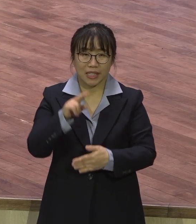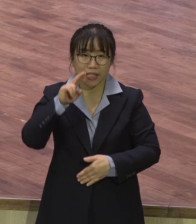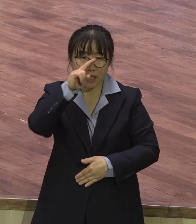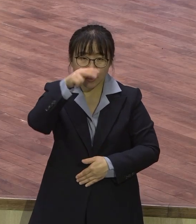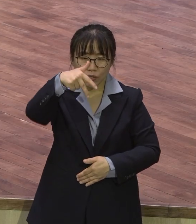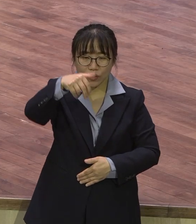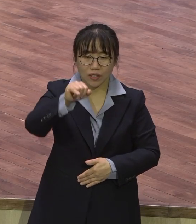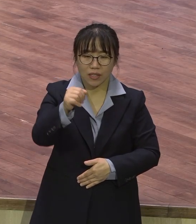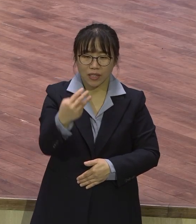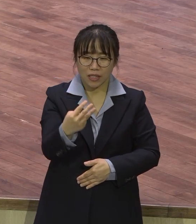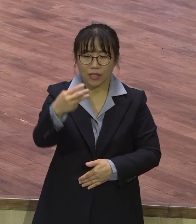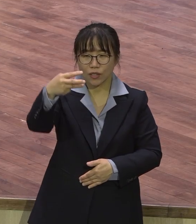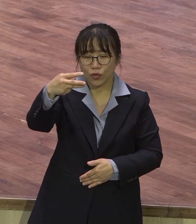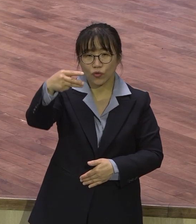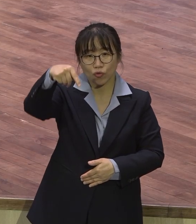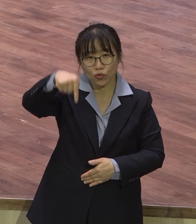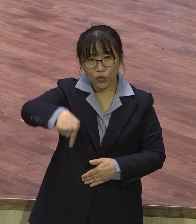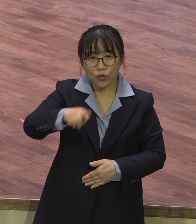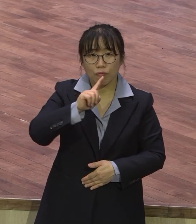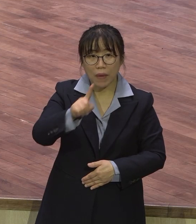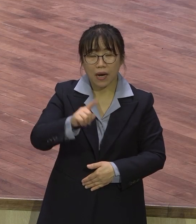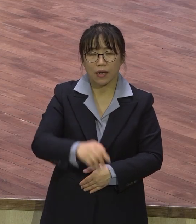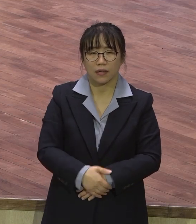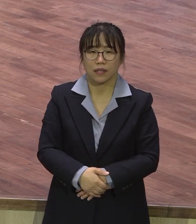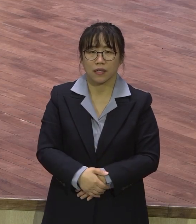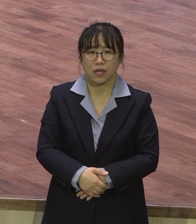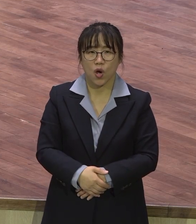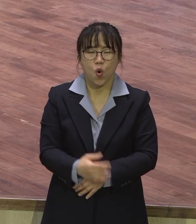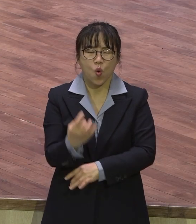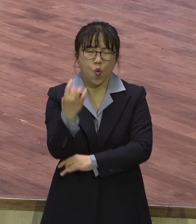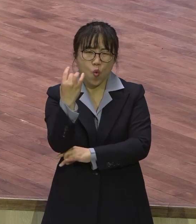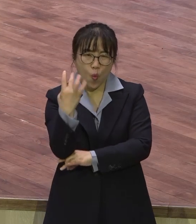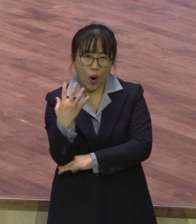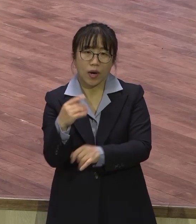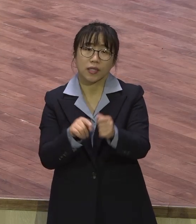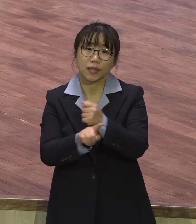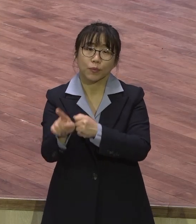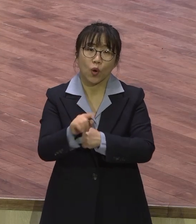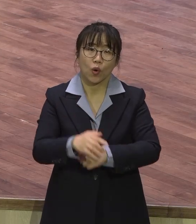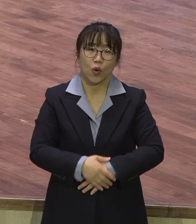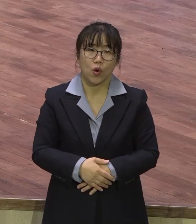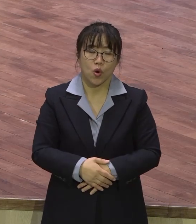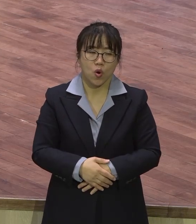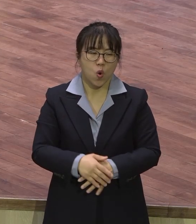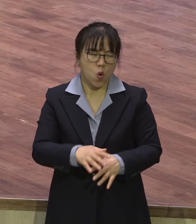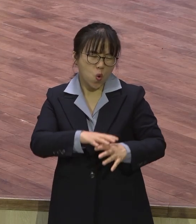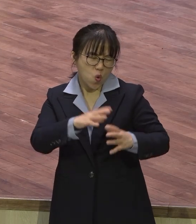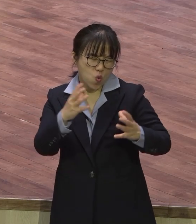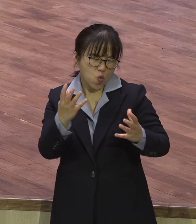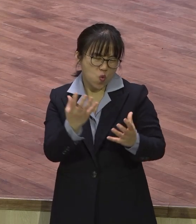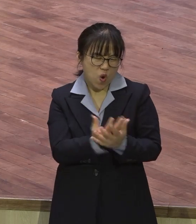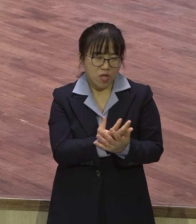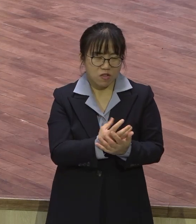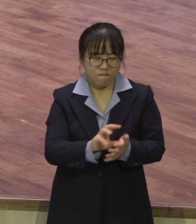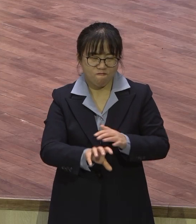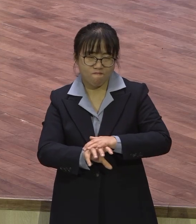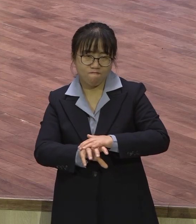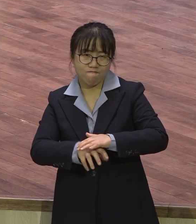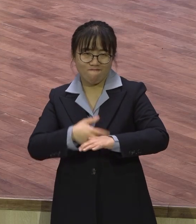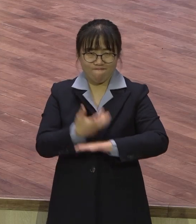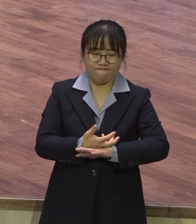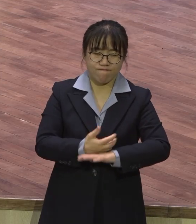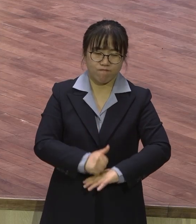좀 다소 순한 표현을 했지만 실제로 언어에 보면 맹렬히 분노한다 그렇게